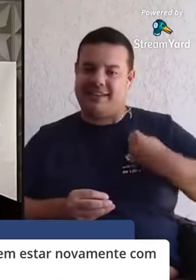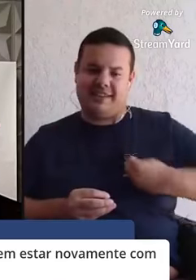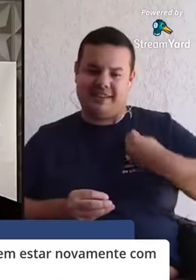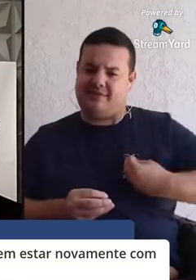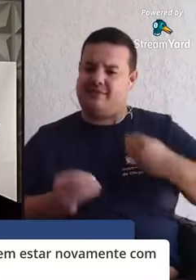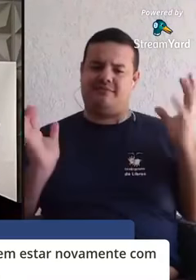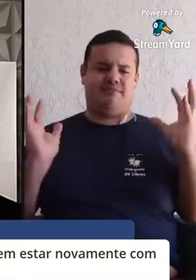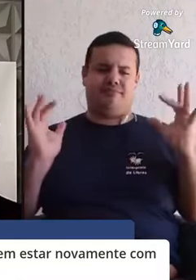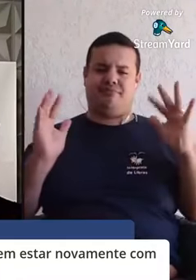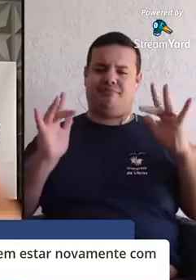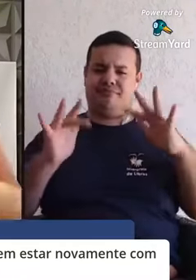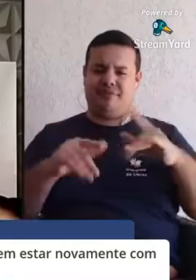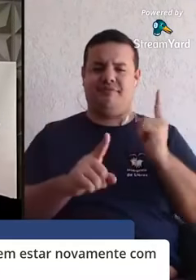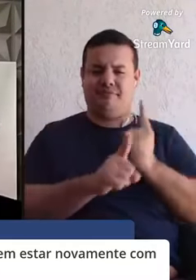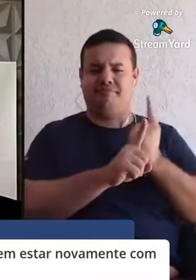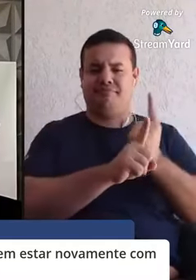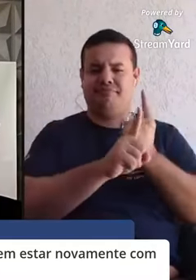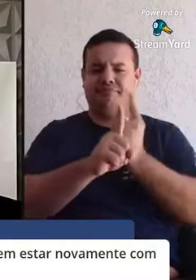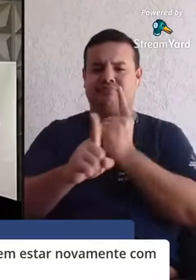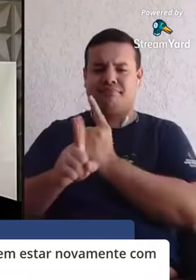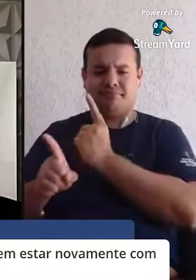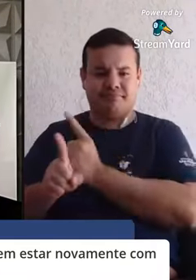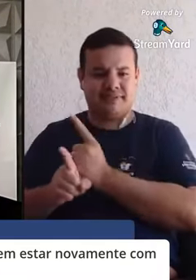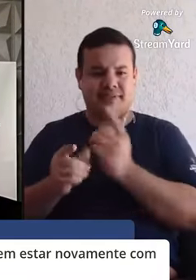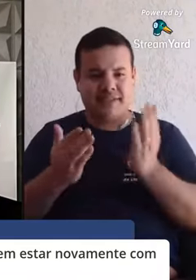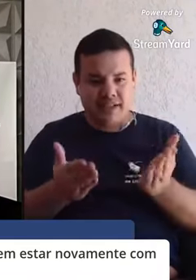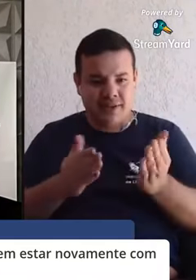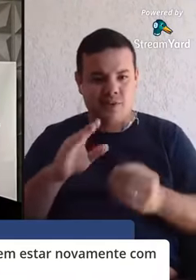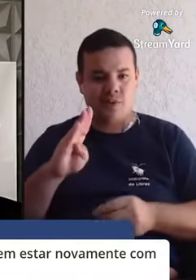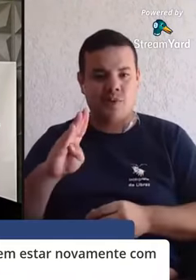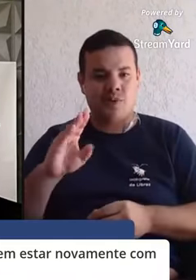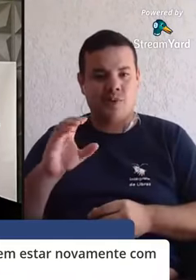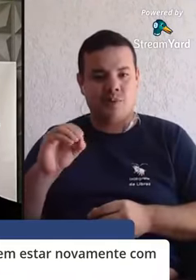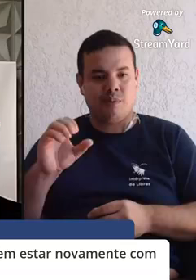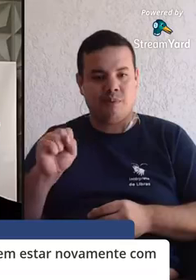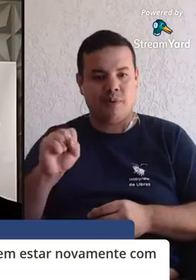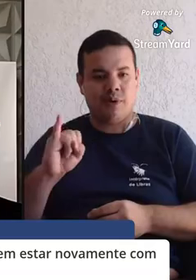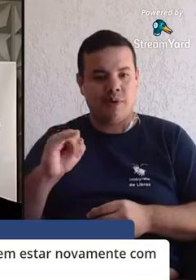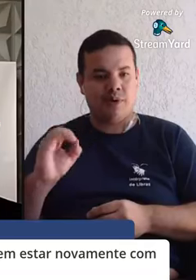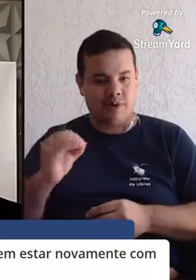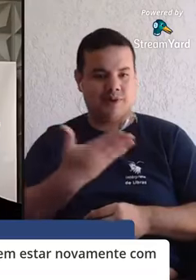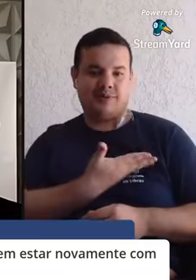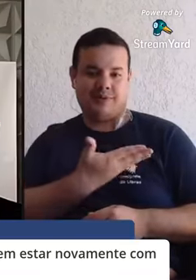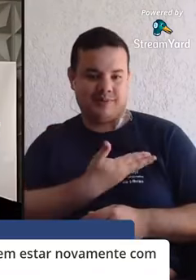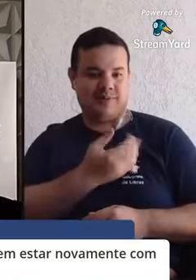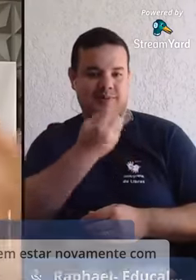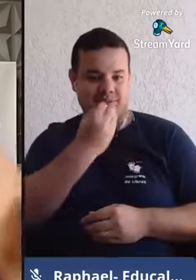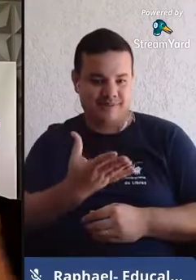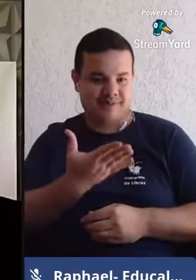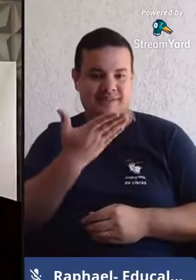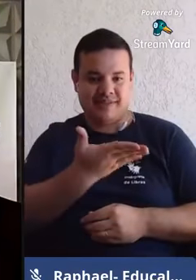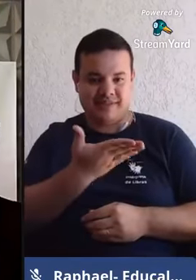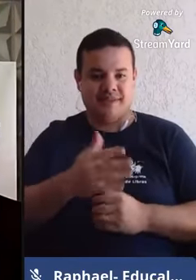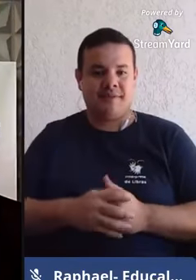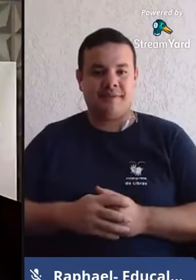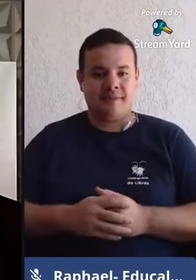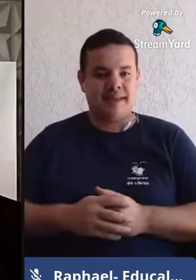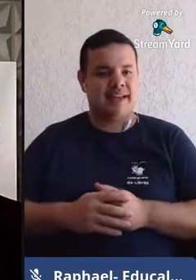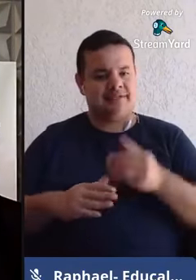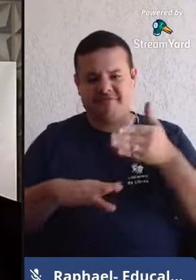local estaria todo mundo. Está aí o Bósio, um grande abraço para o Bósio também, grande amigo, né? O Bósio não perdia uma